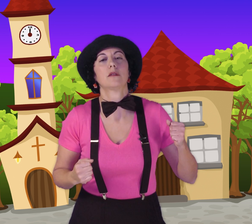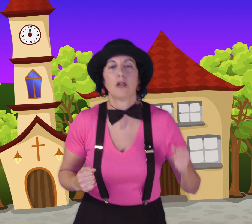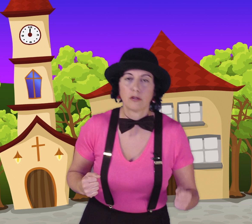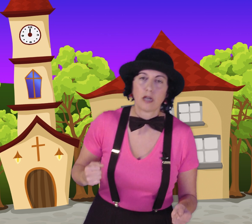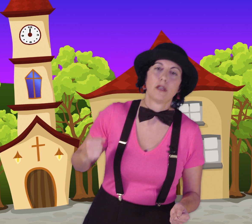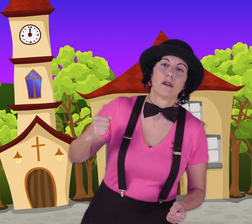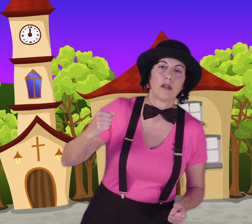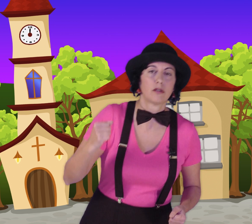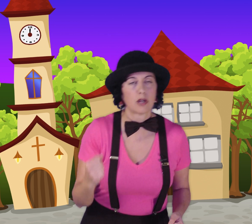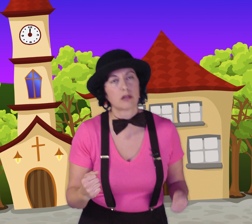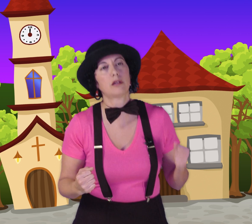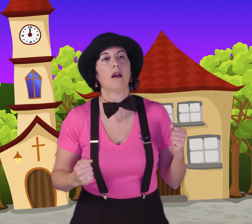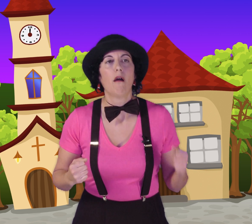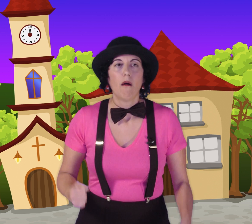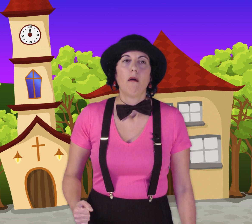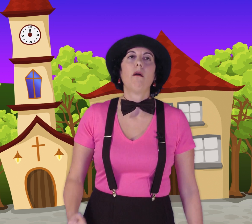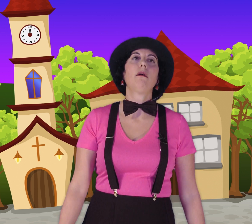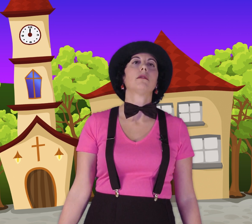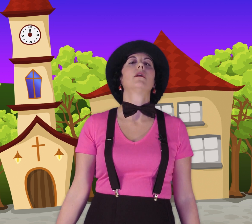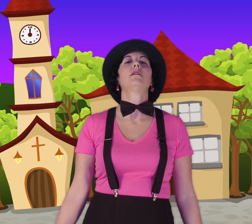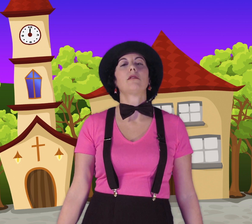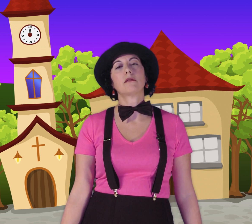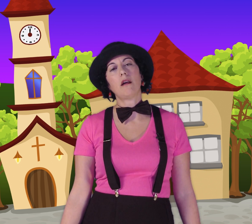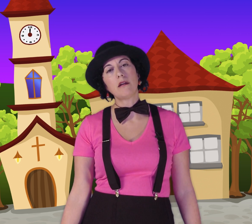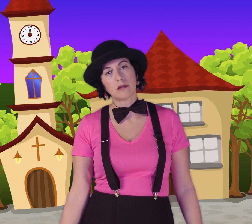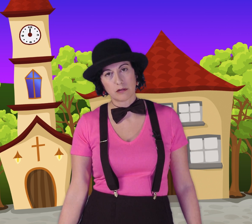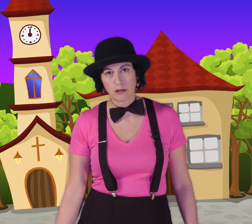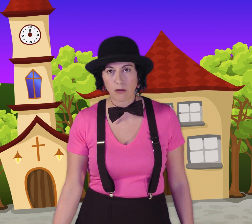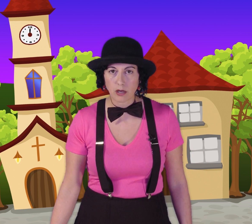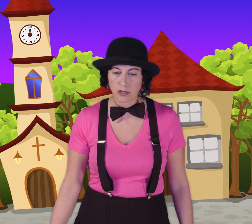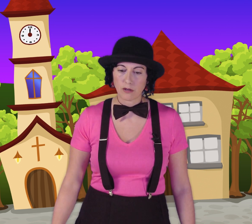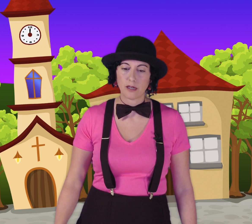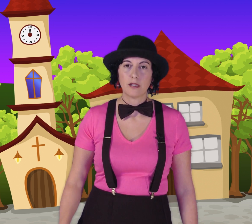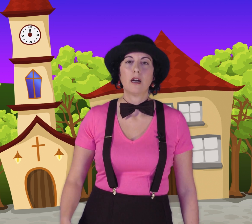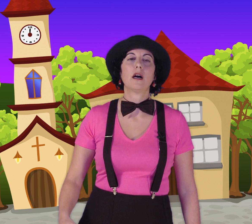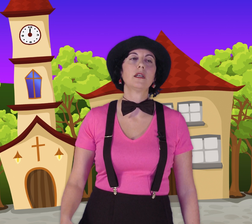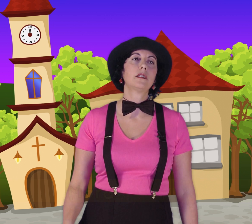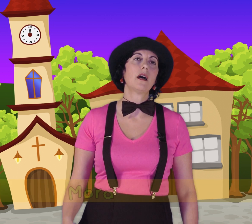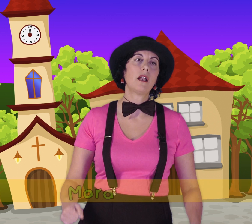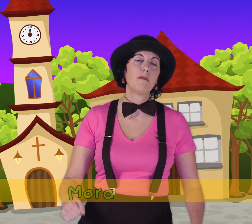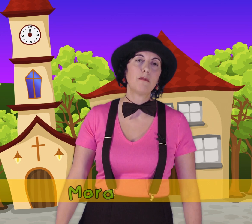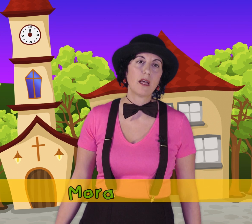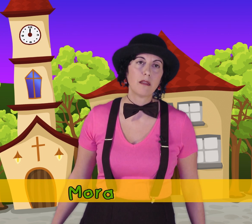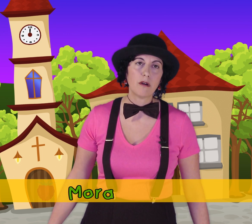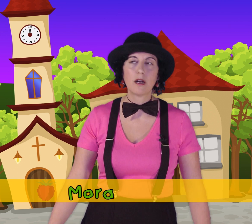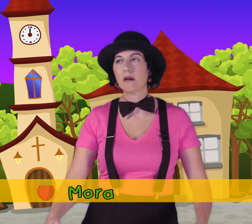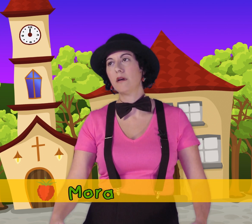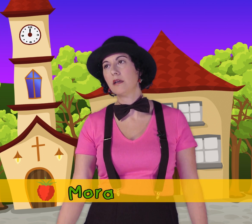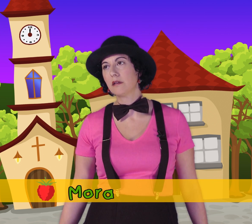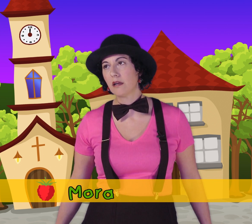del taller del sastre. ¡Ay, cuántas escaleras! Se dijo la señora. ¡Aquí está la mermelada de mora, que buena y sana a